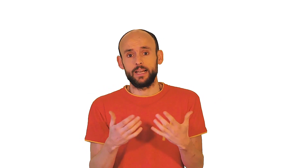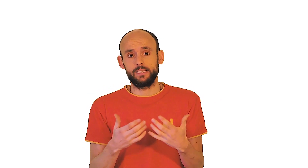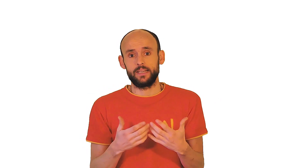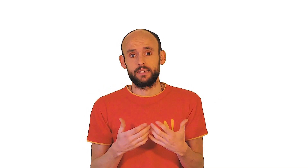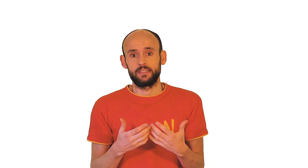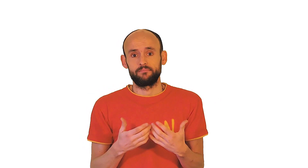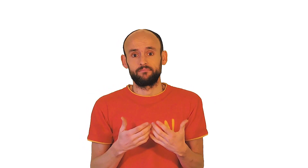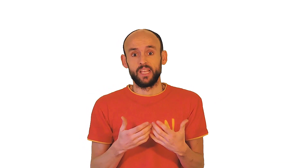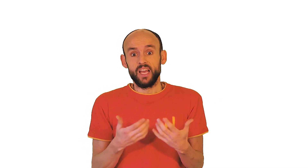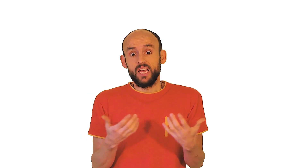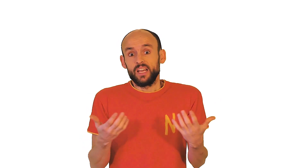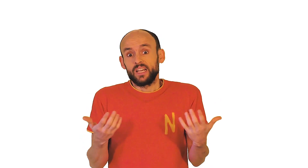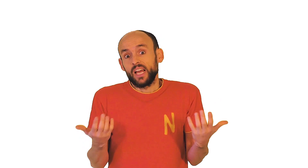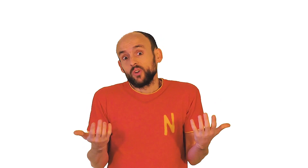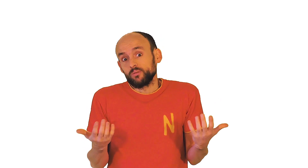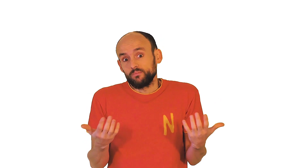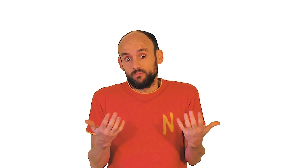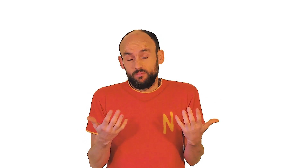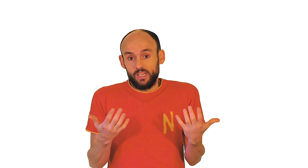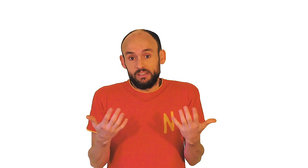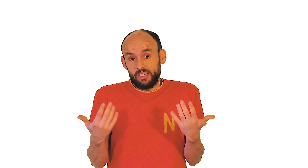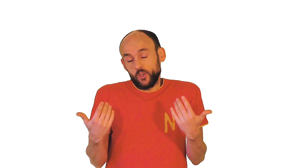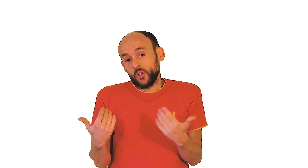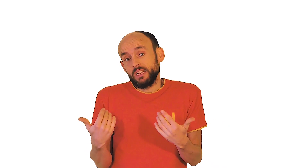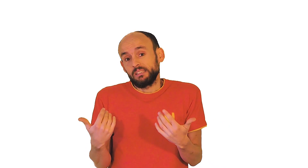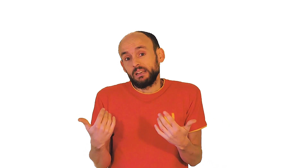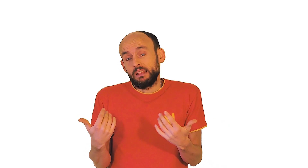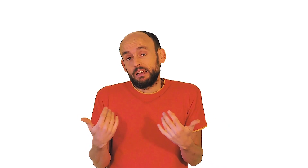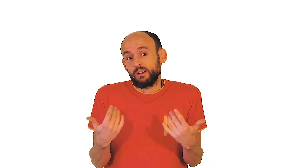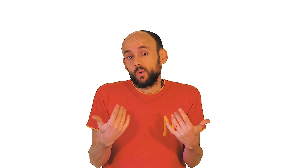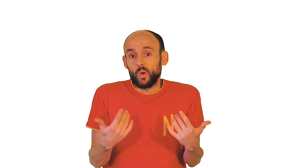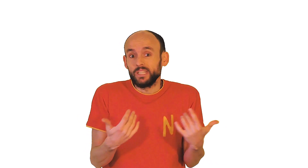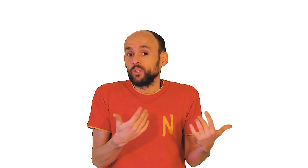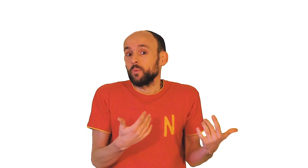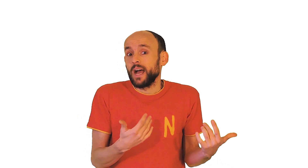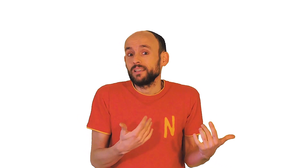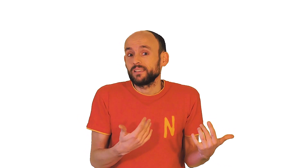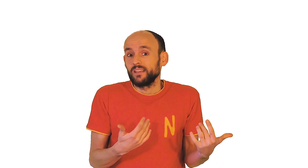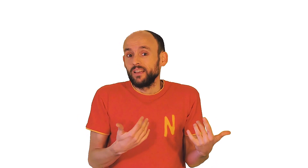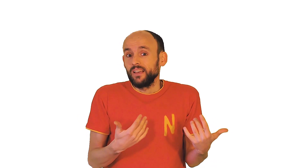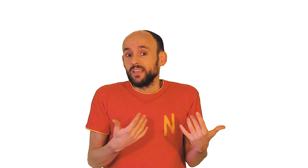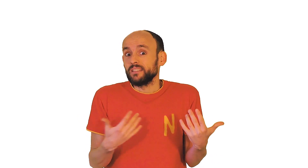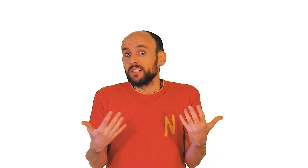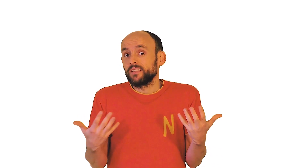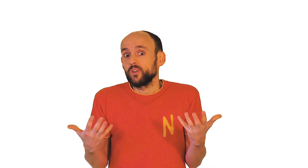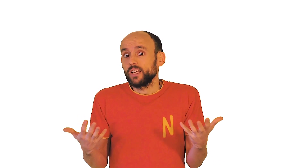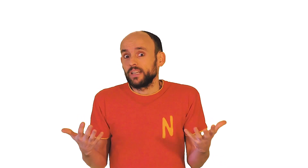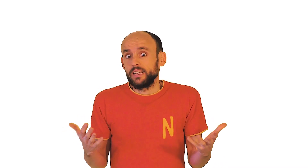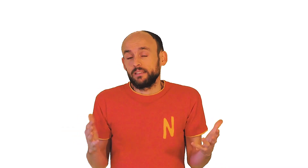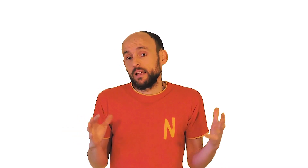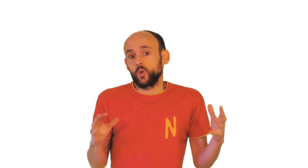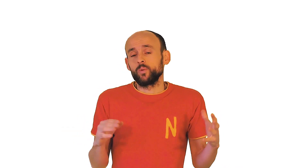casa. Claro, el señor de la cerda, Juan y Tomás, intentaron arreglárselas como